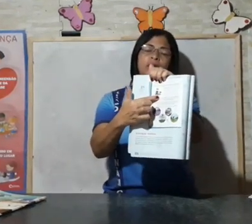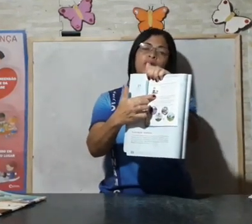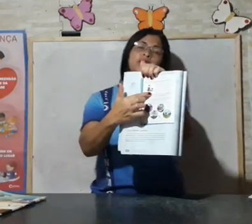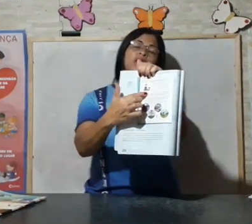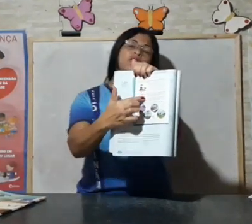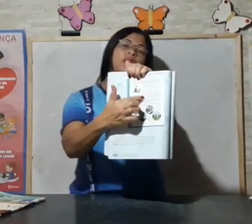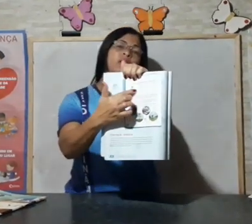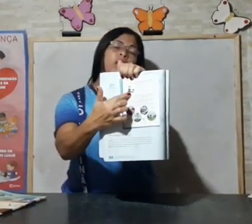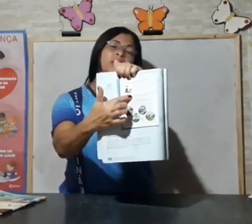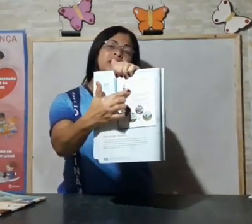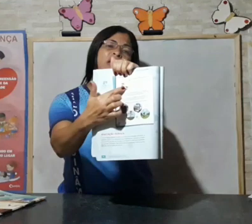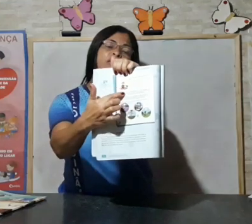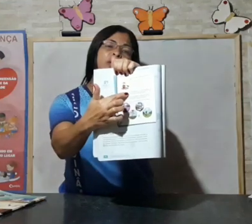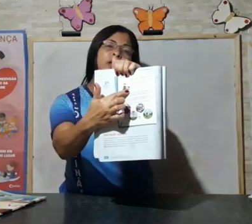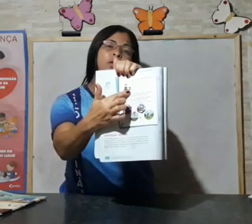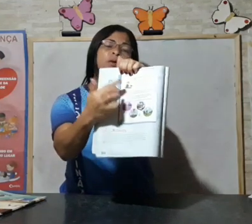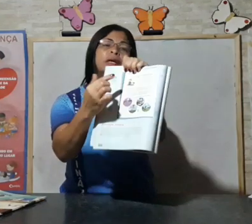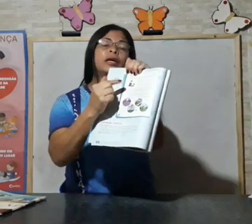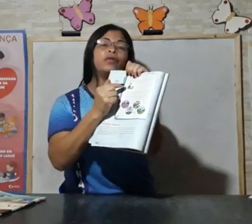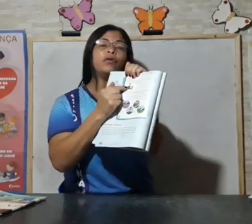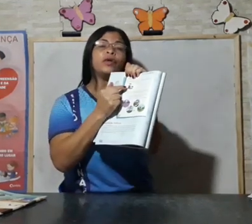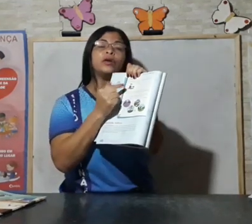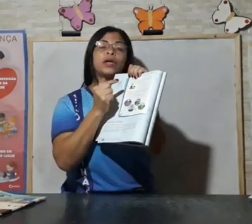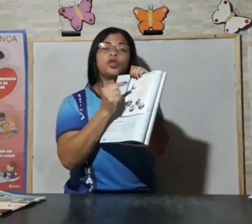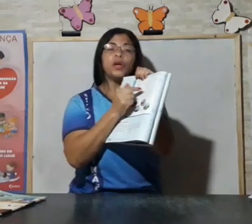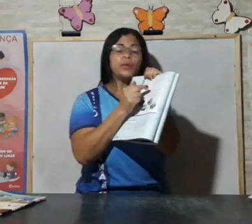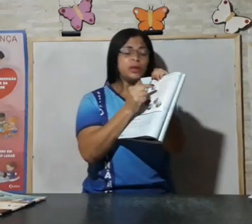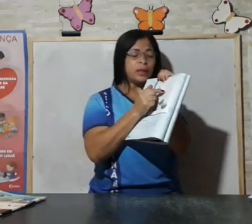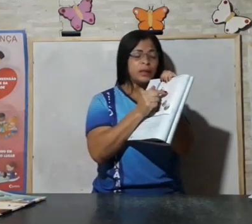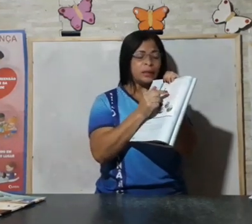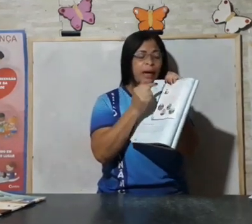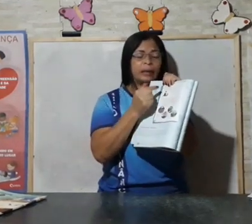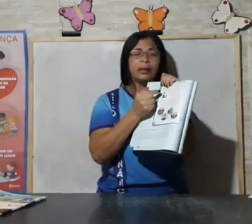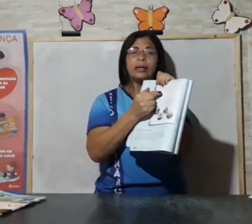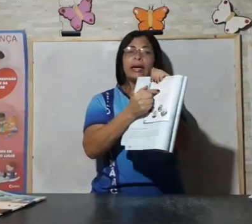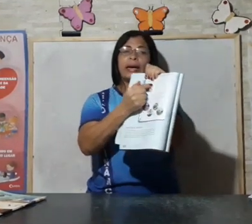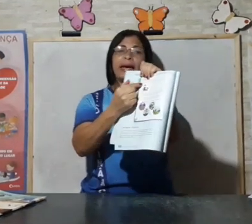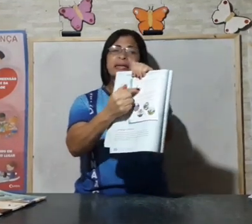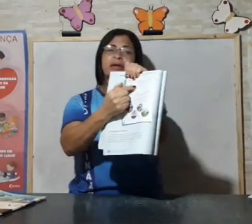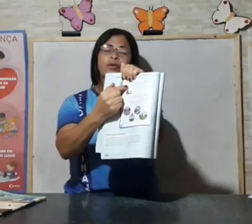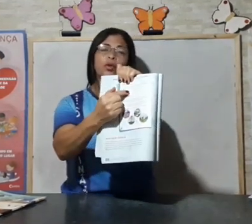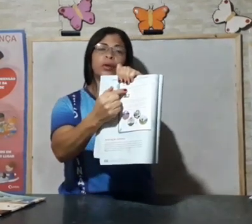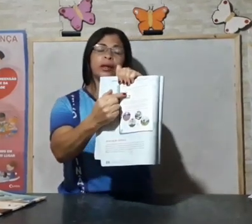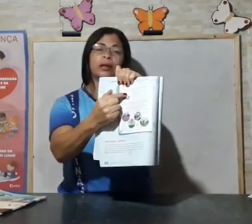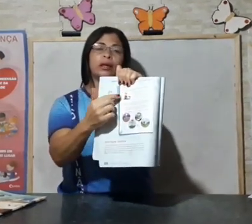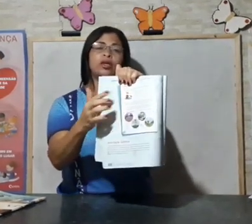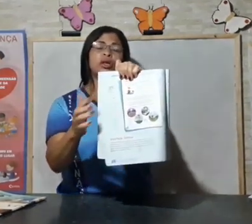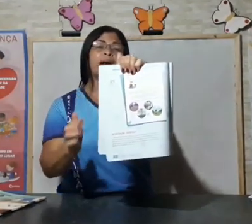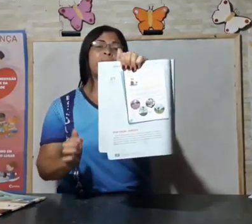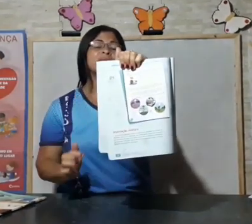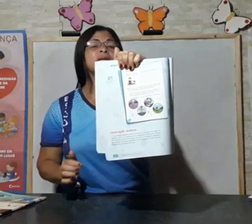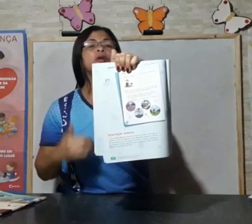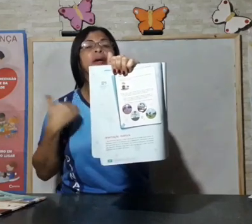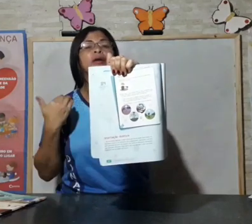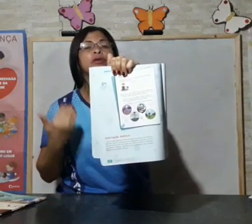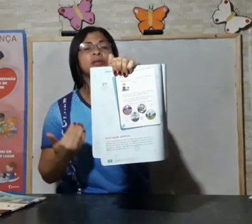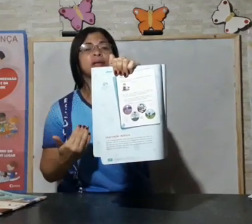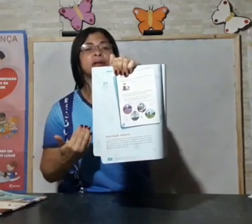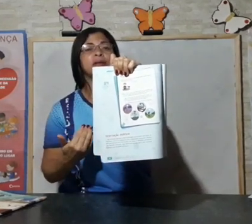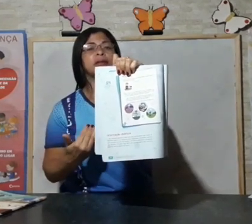E vocês vão observando e vão vendo que tipo de dignidade essa figura aqui está passando para vocês.